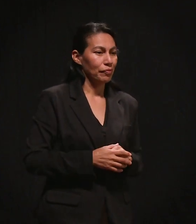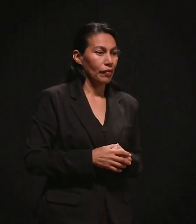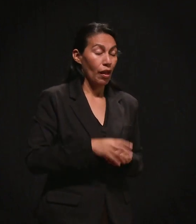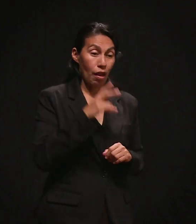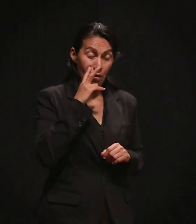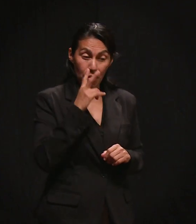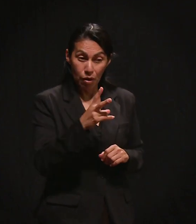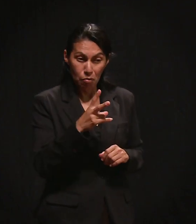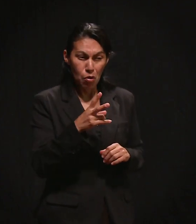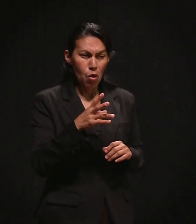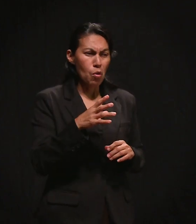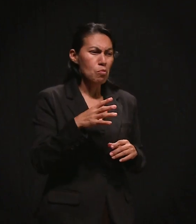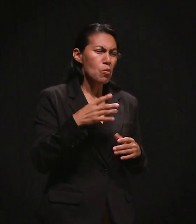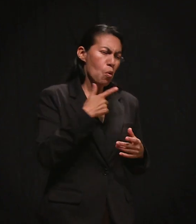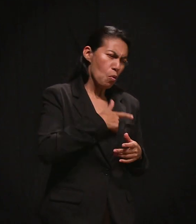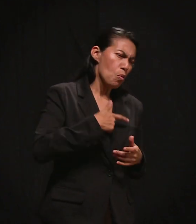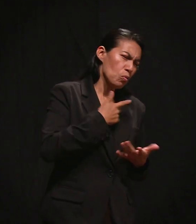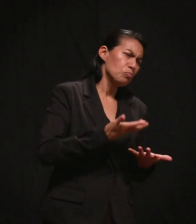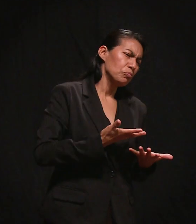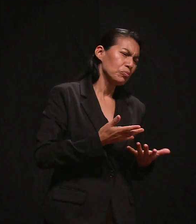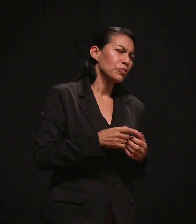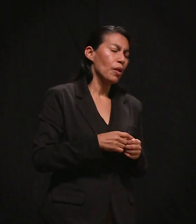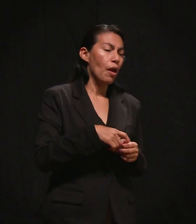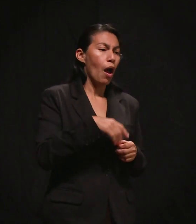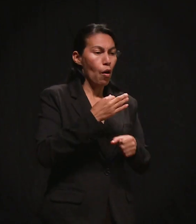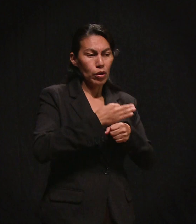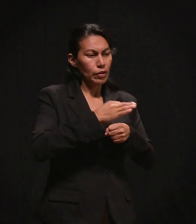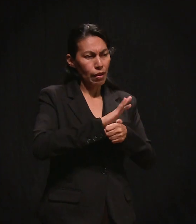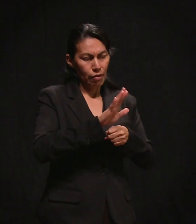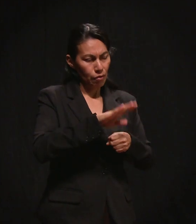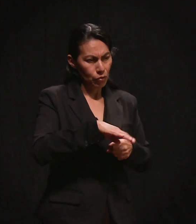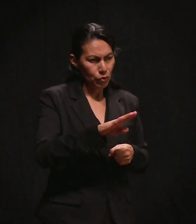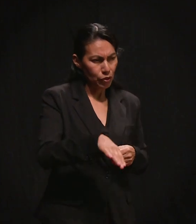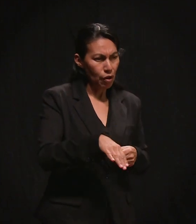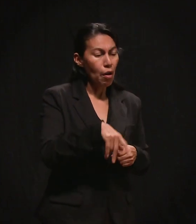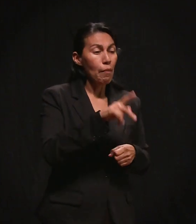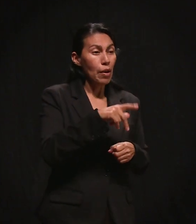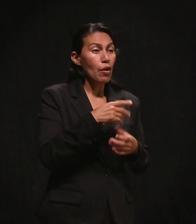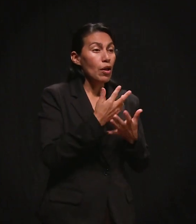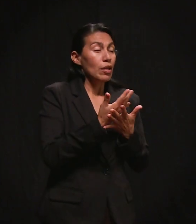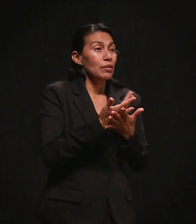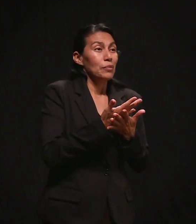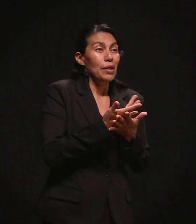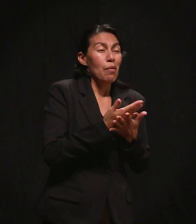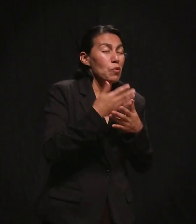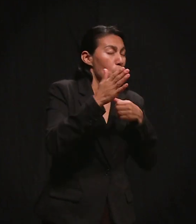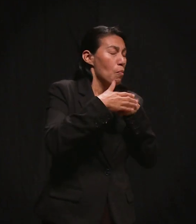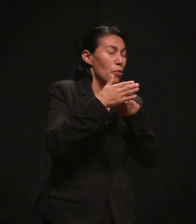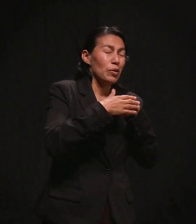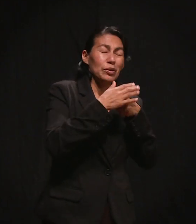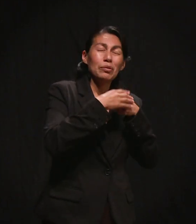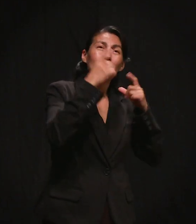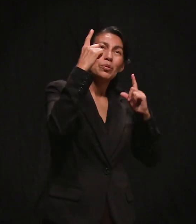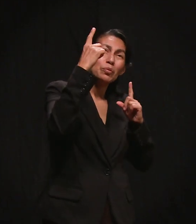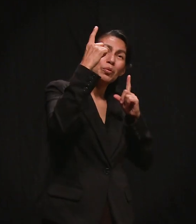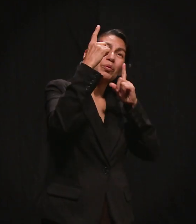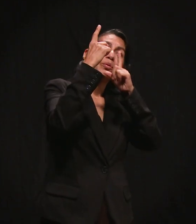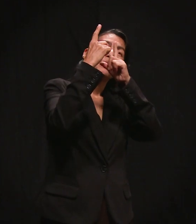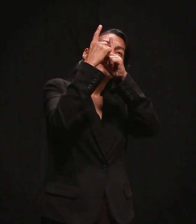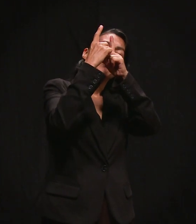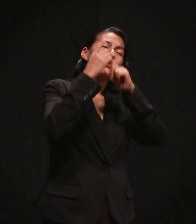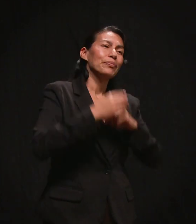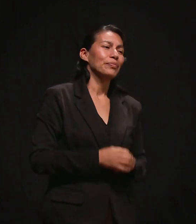pues, bueno, ahora ella ya descansa, pero tenemos la esperanza de que pronto vamos a reencontrarnos. Amén. Qué maravilloso.